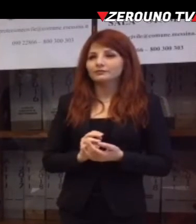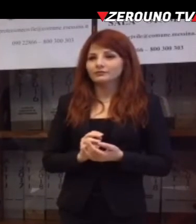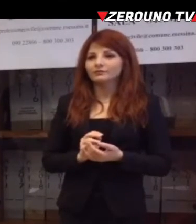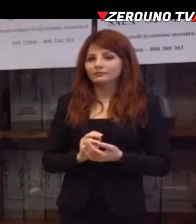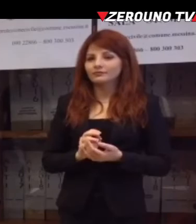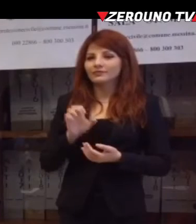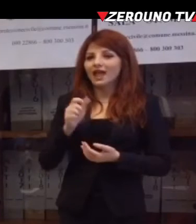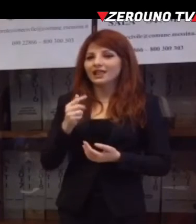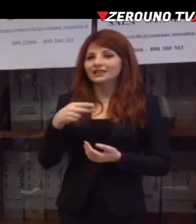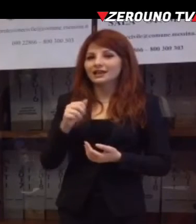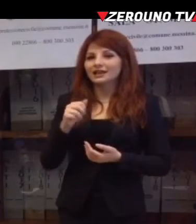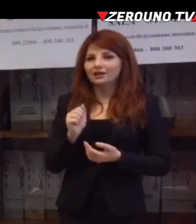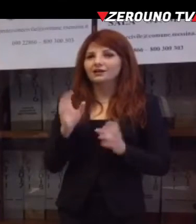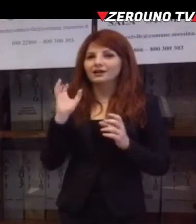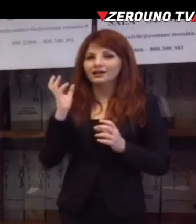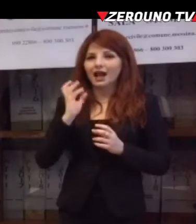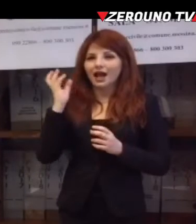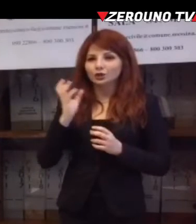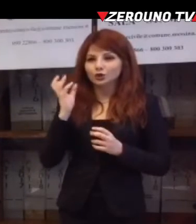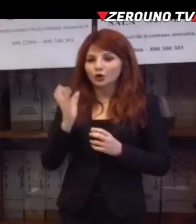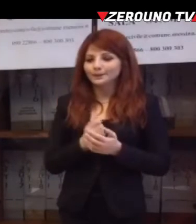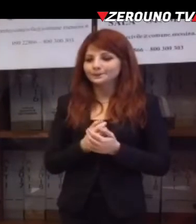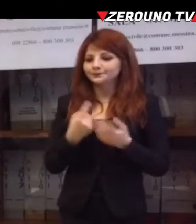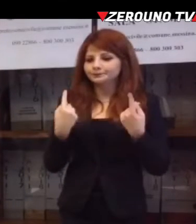Queste sono tutte le